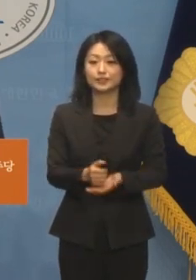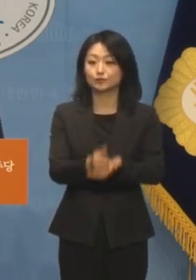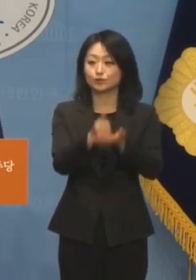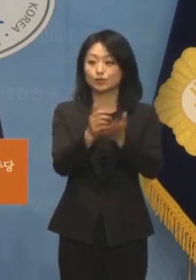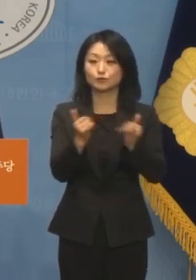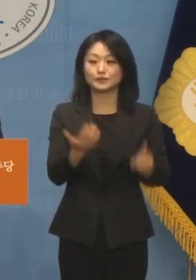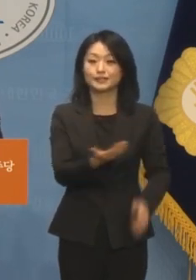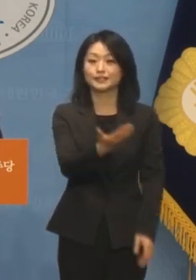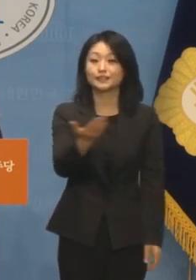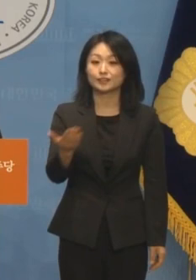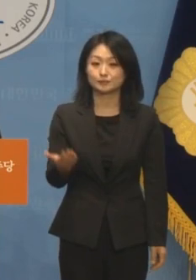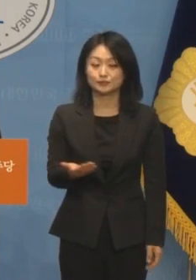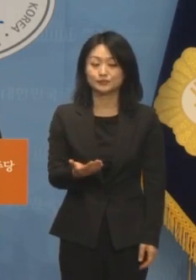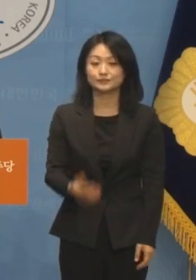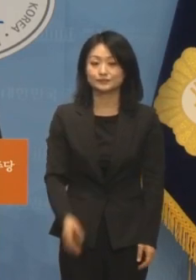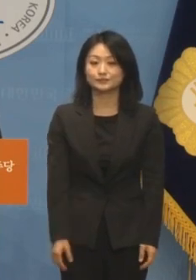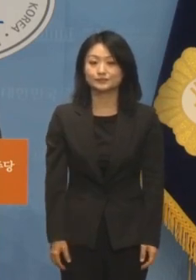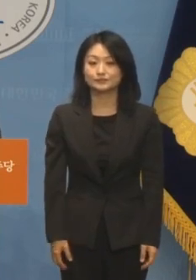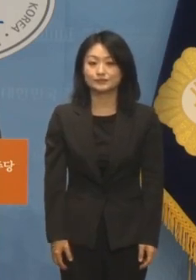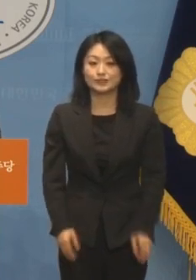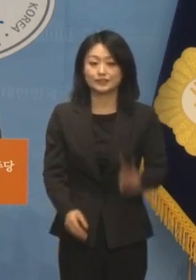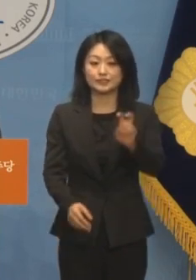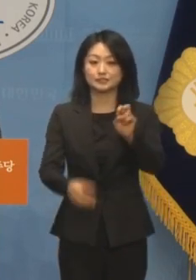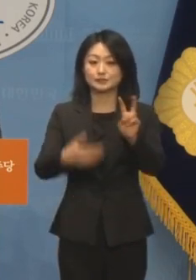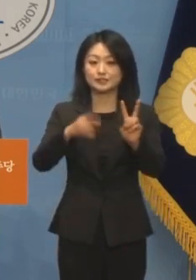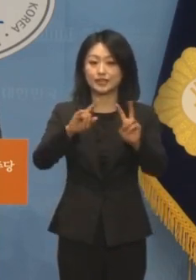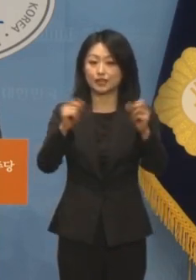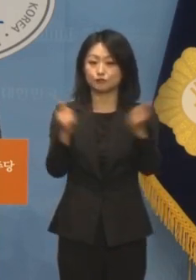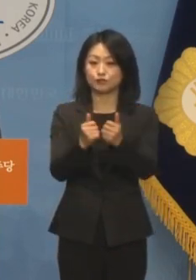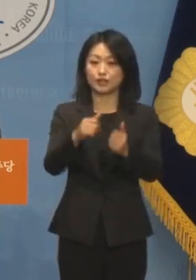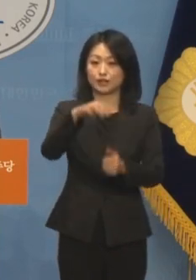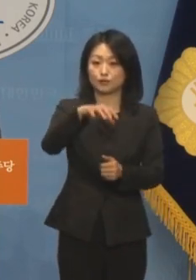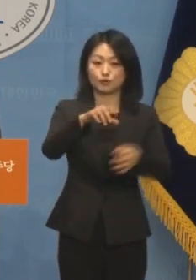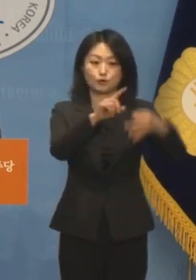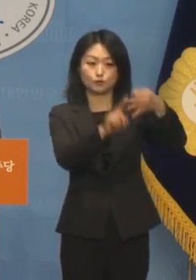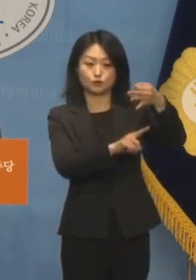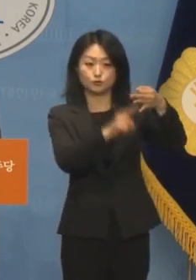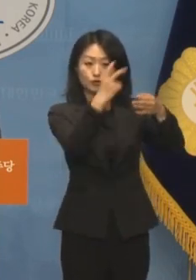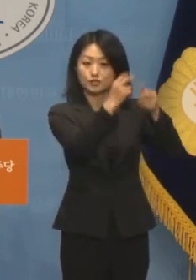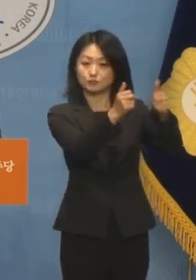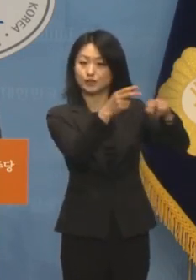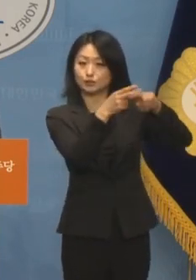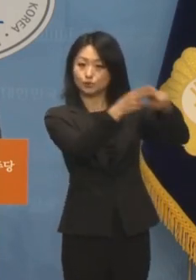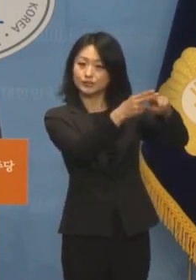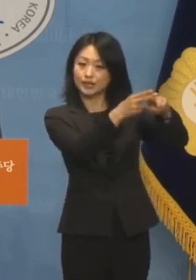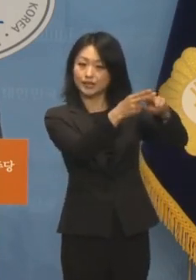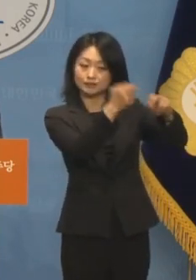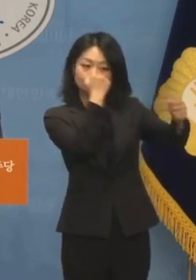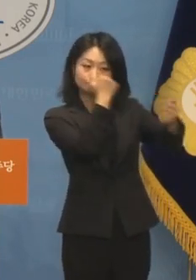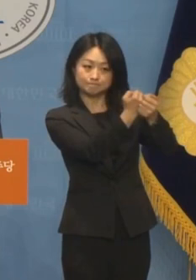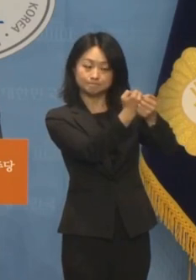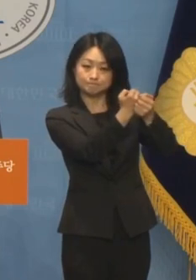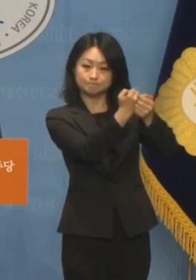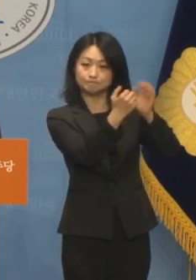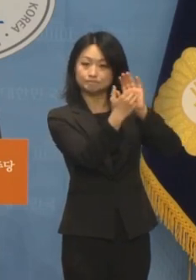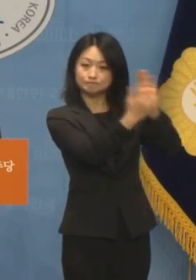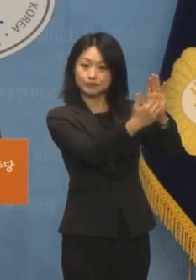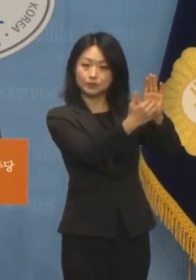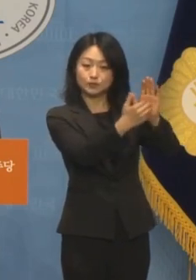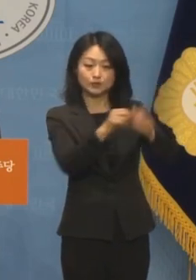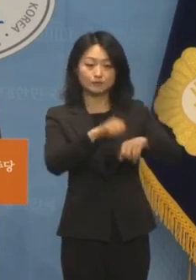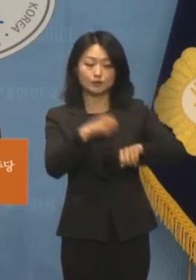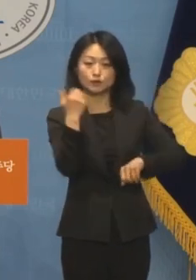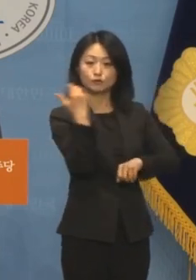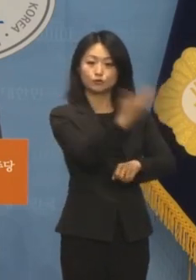존경하는 국민 여러분, 이번 22대 국회는 윤석열 검찰 독재의 폭주를 심판한 선거였습니다.